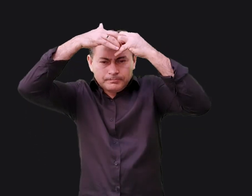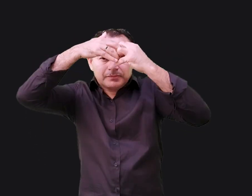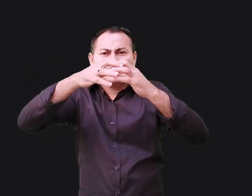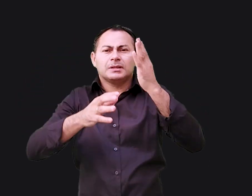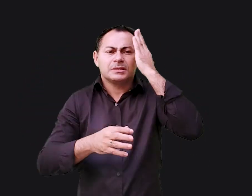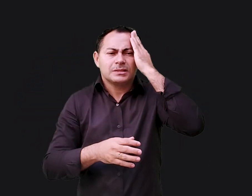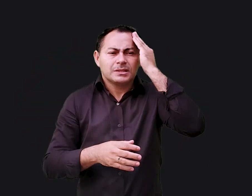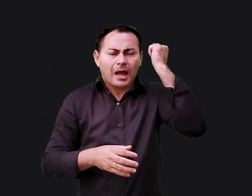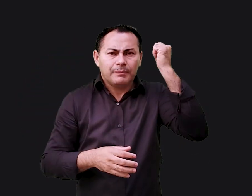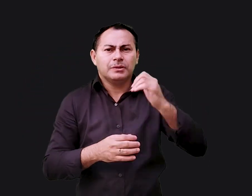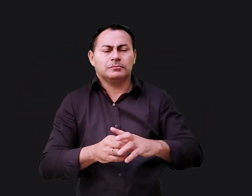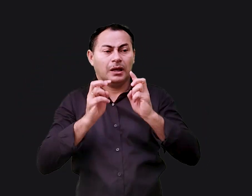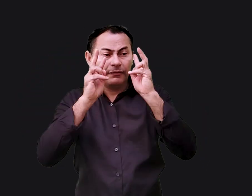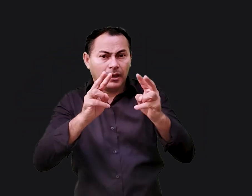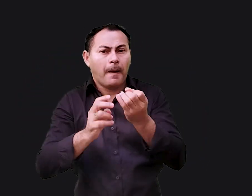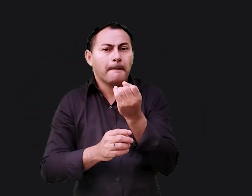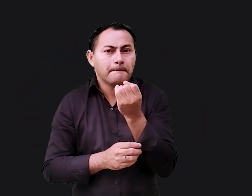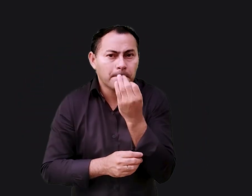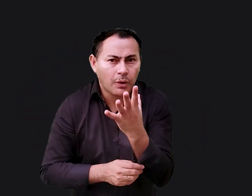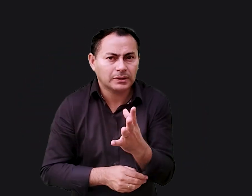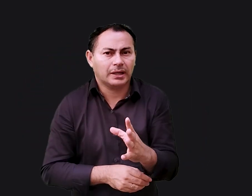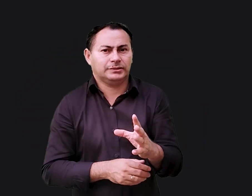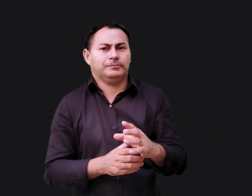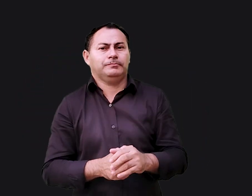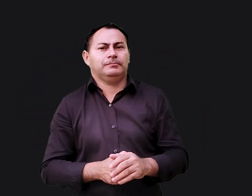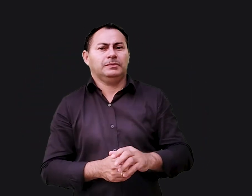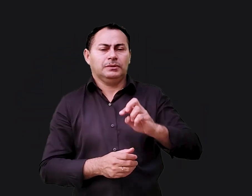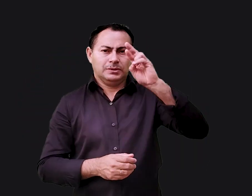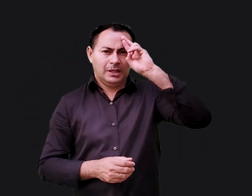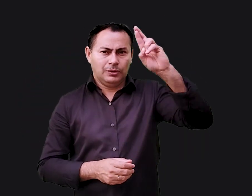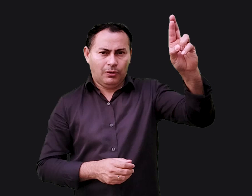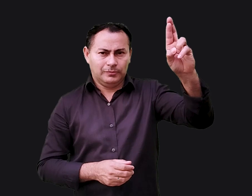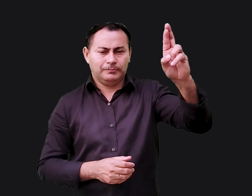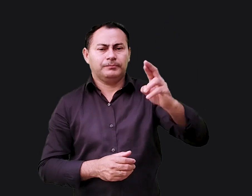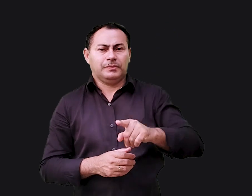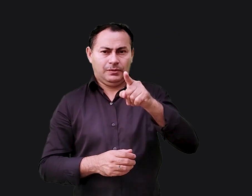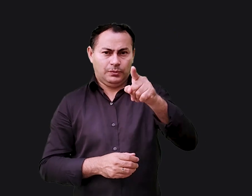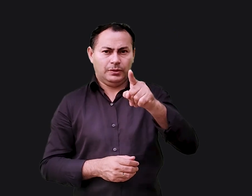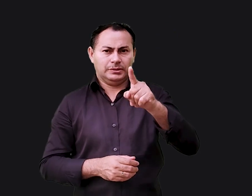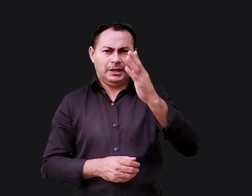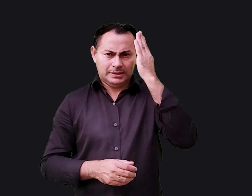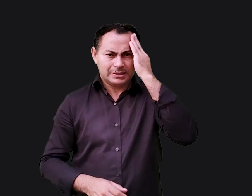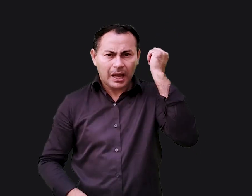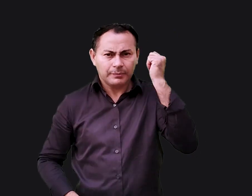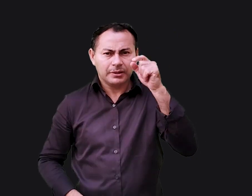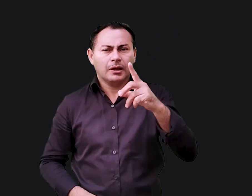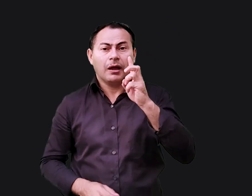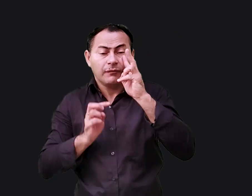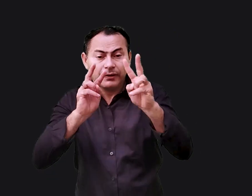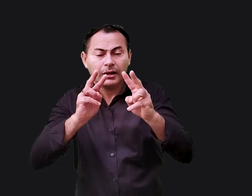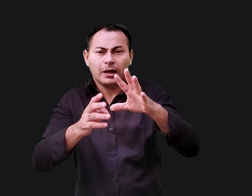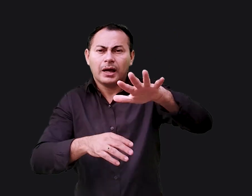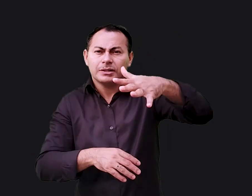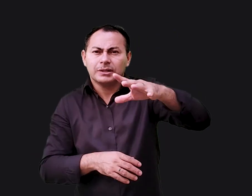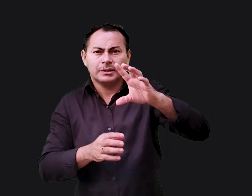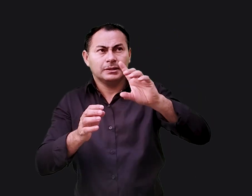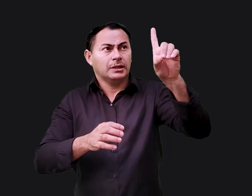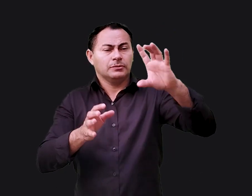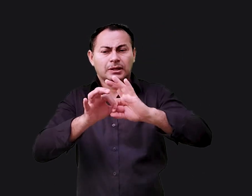reflitam nisso sabe e considerem a bondade do Senhor se você for sabe verá que às vezes